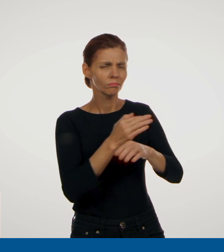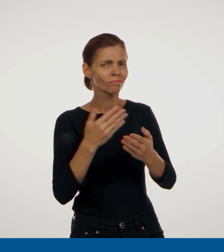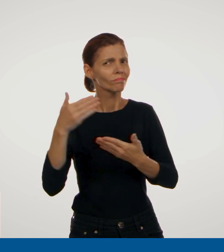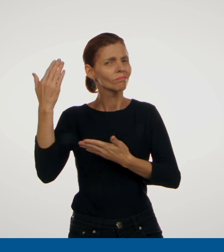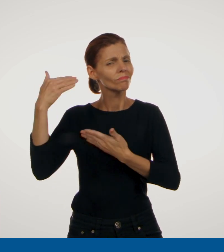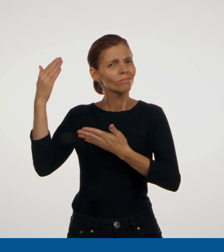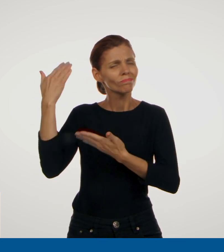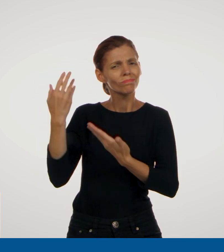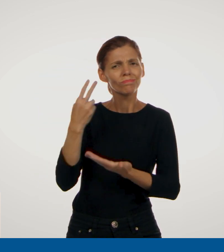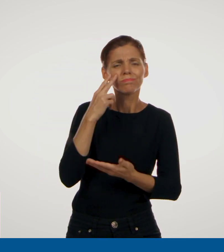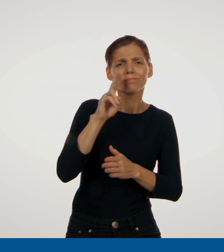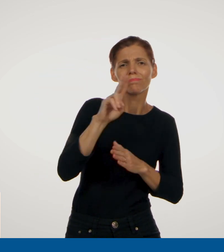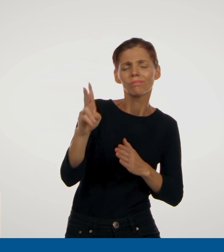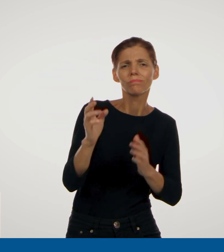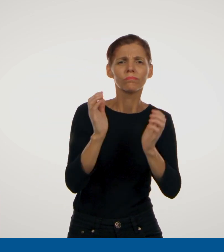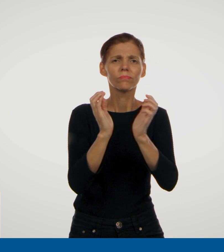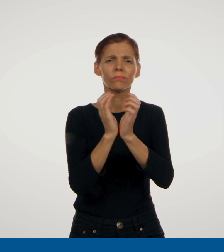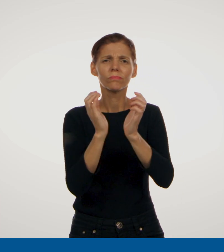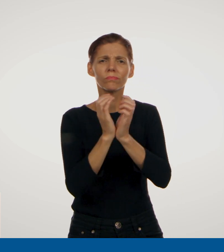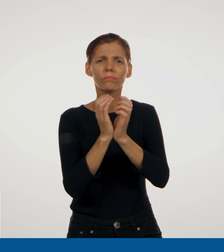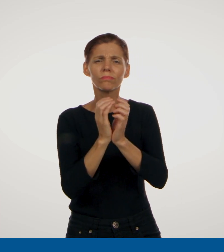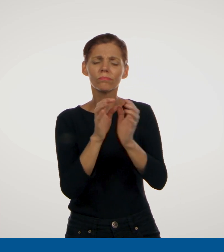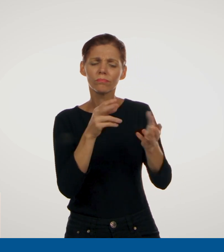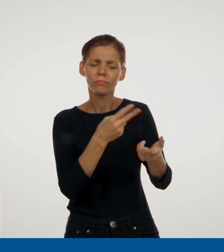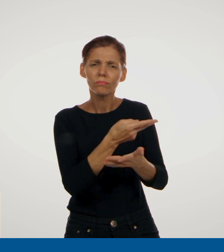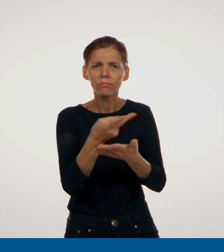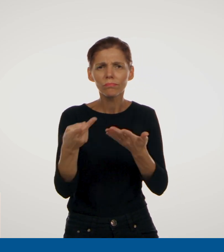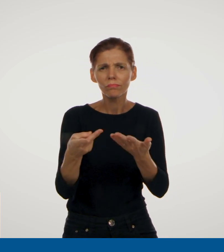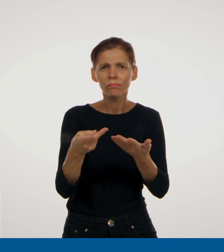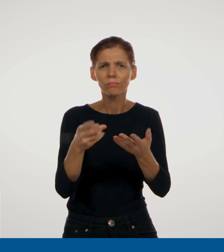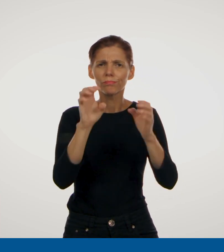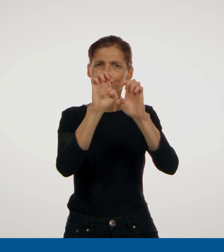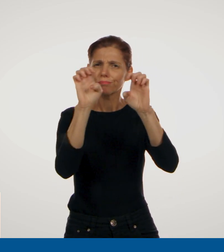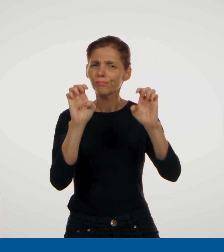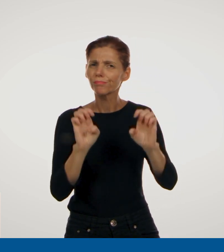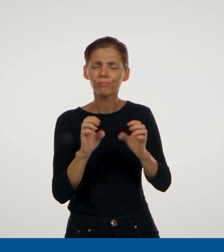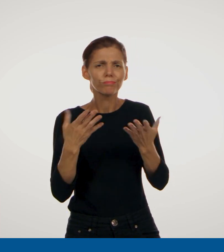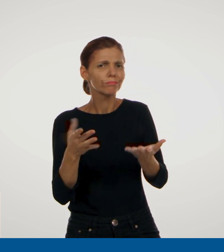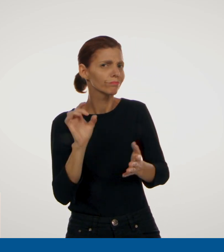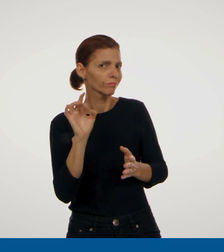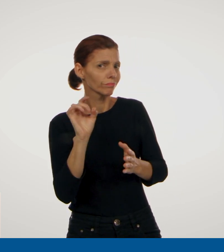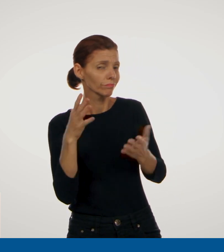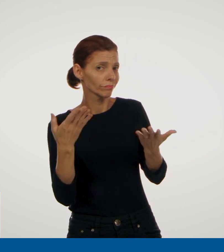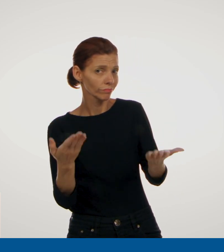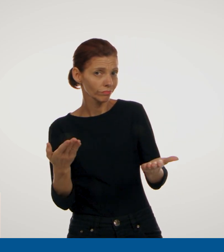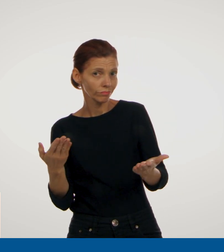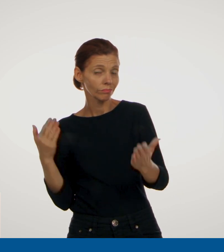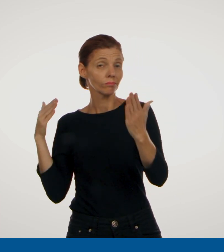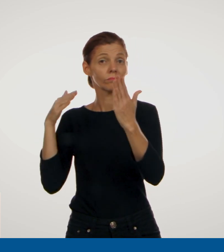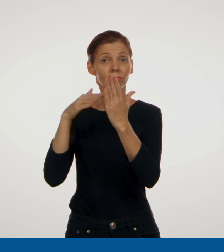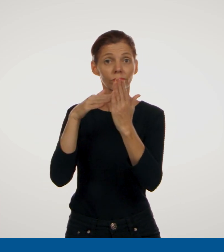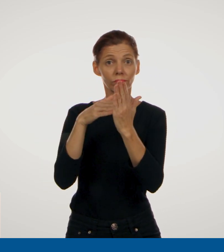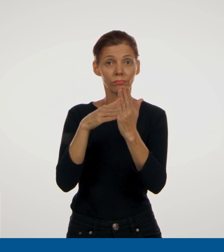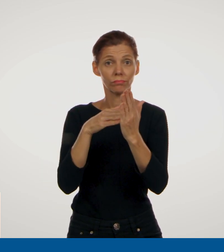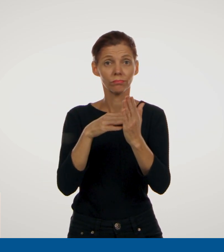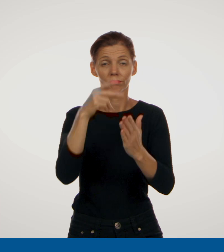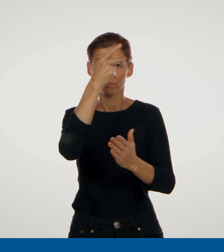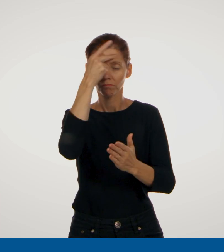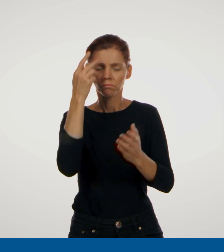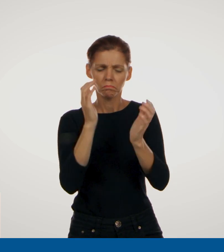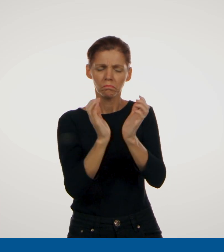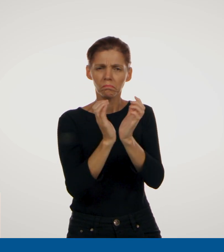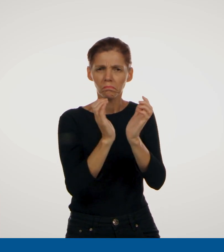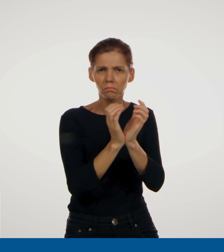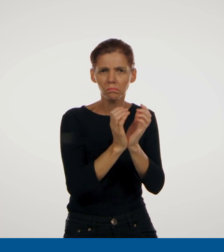vista como um conjunto de procedimentos esquematizados para alcançar a participação de indivíduos e de grupos em áreas